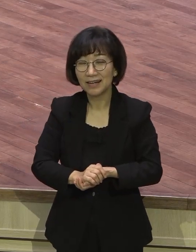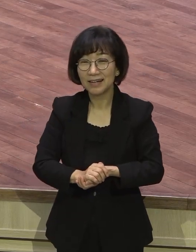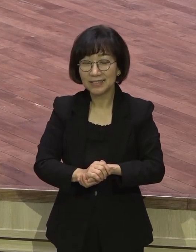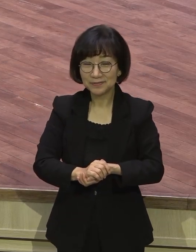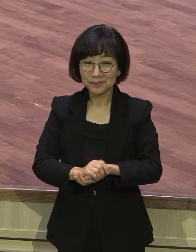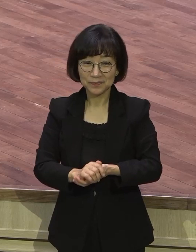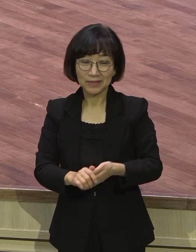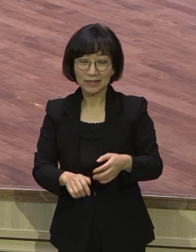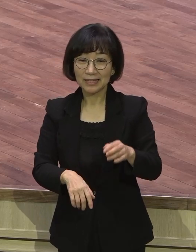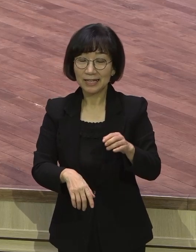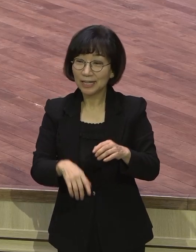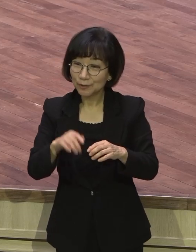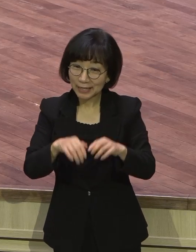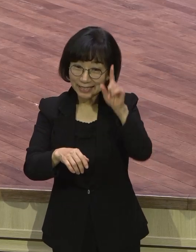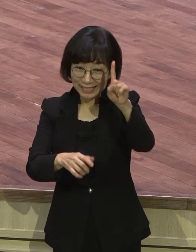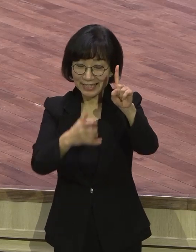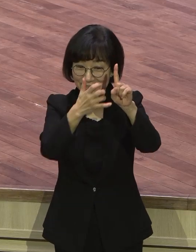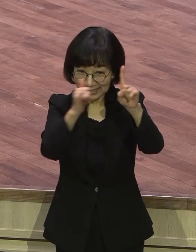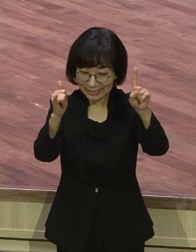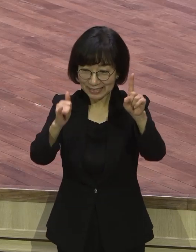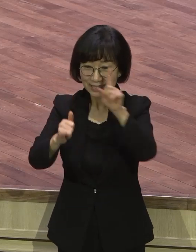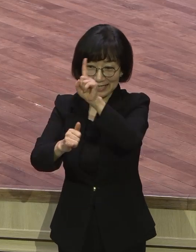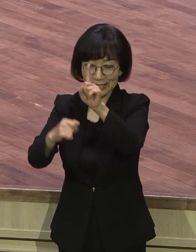간절히 기도한다. 1인1 교화운동